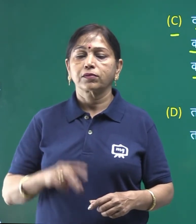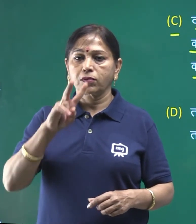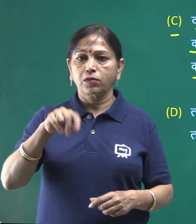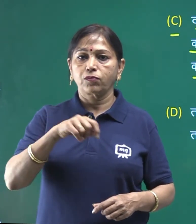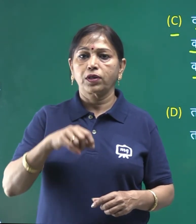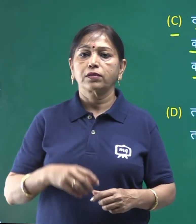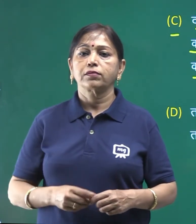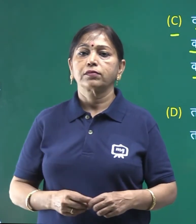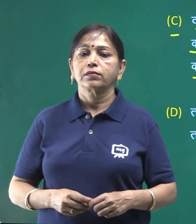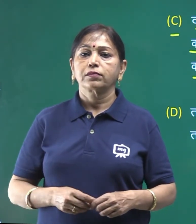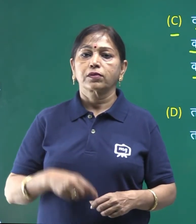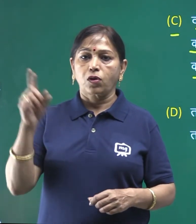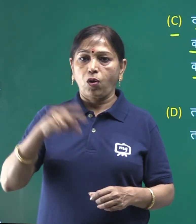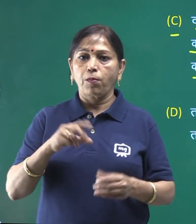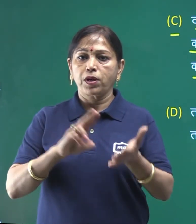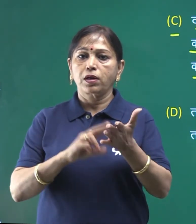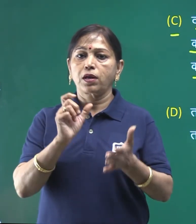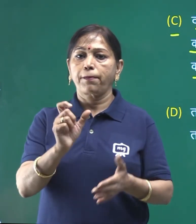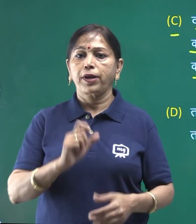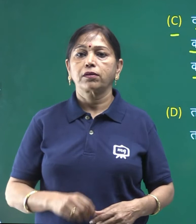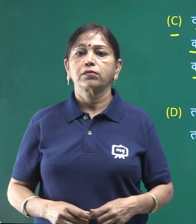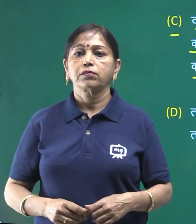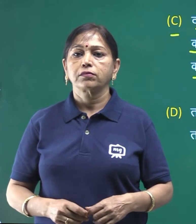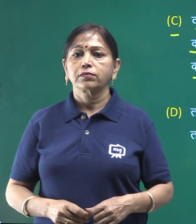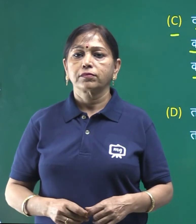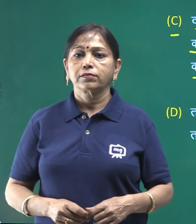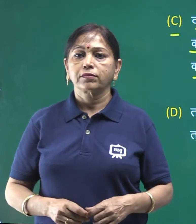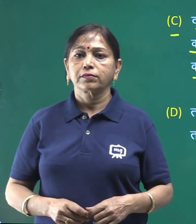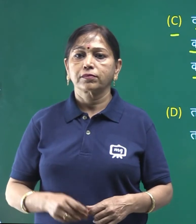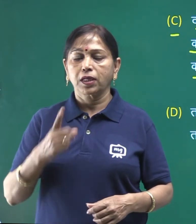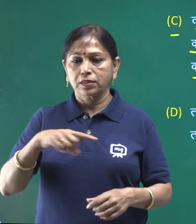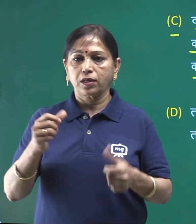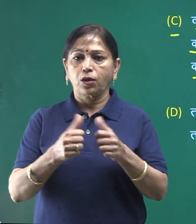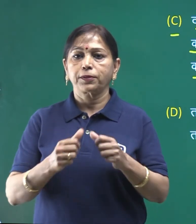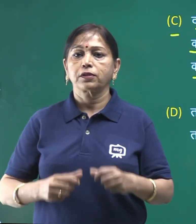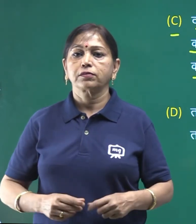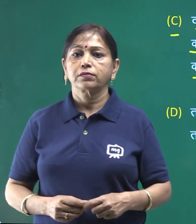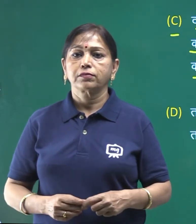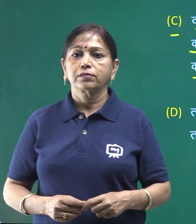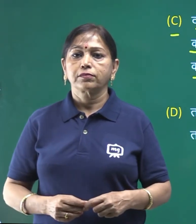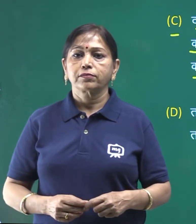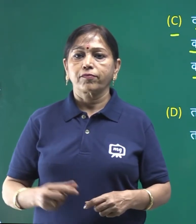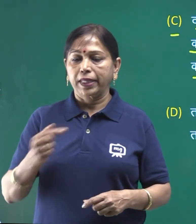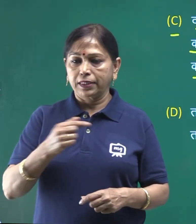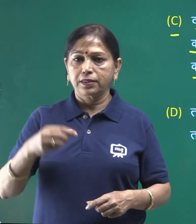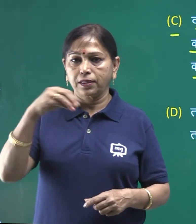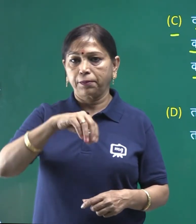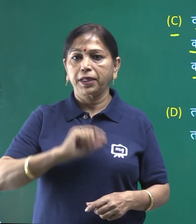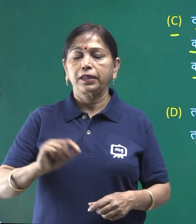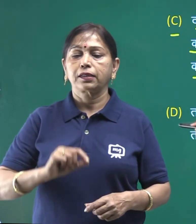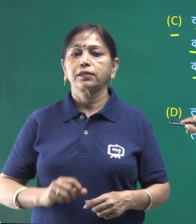विलयन ऑब्लिक निलंबन। सही ऑप्शन रिक्त स्थान में